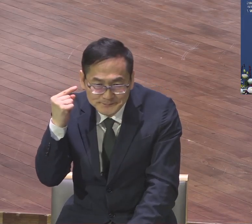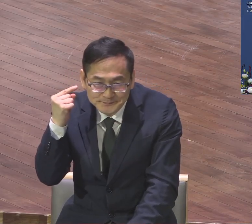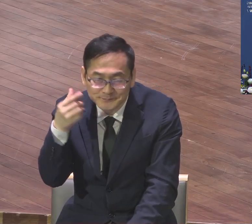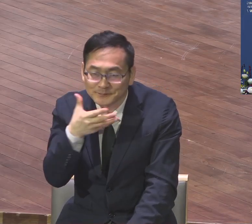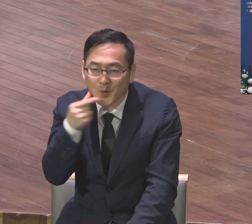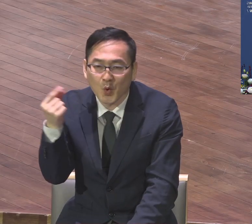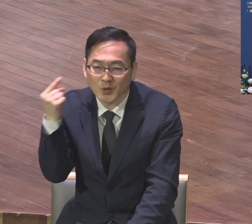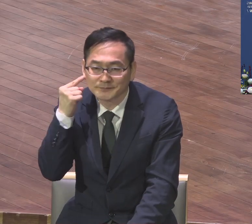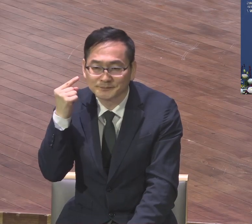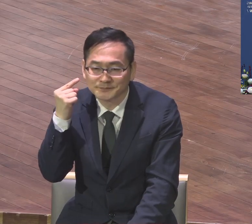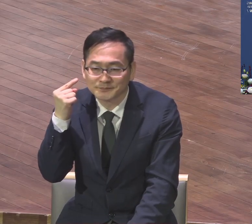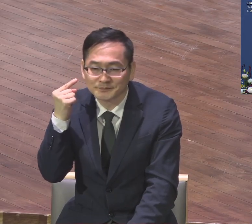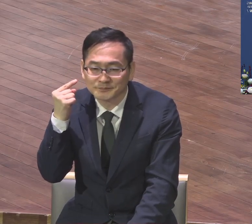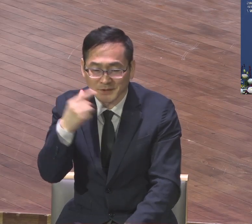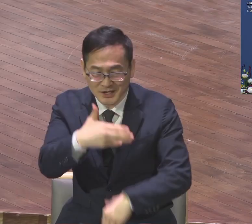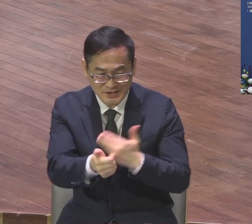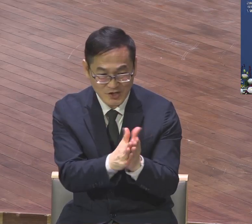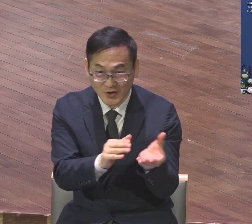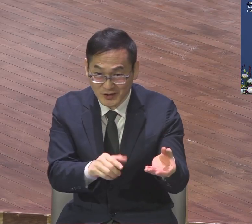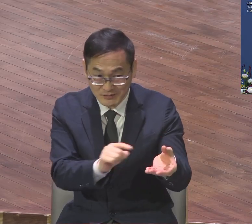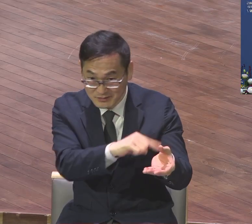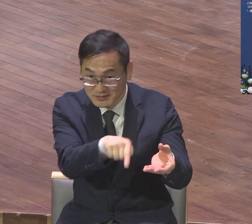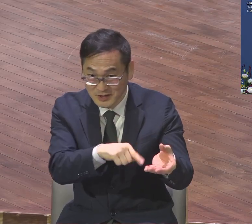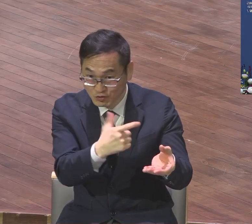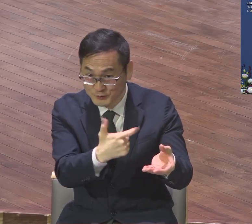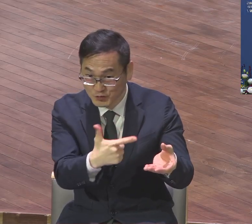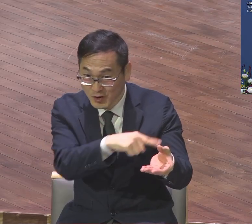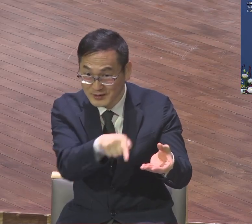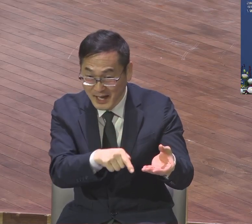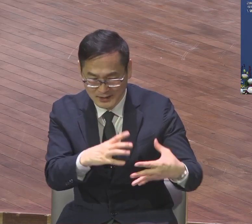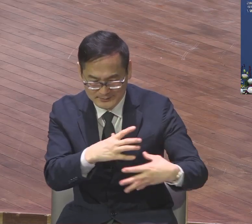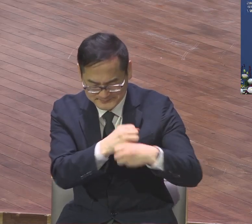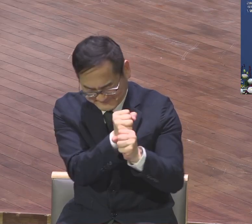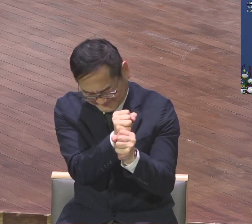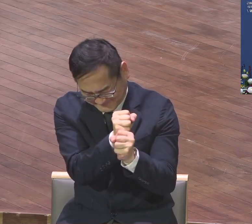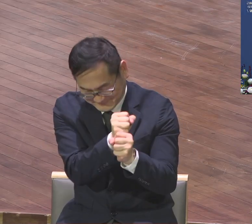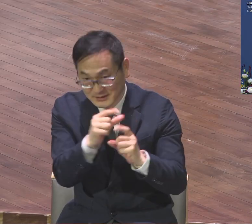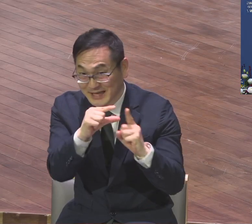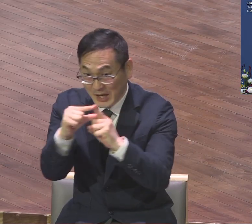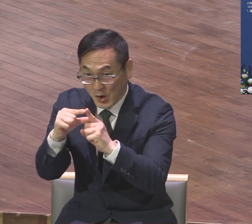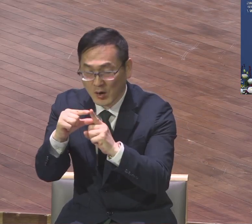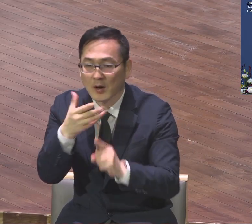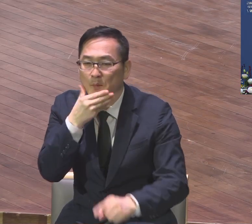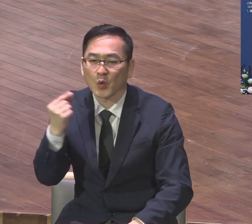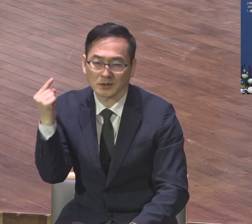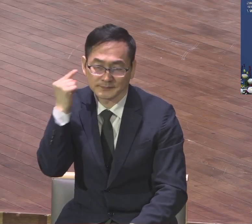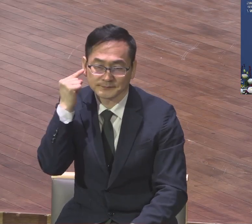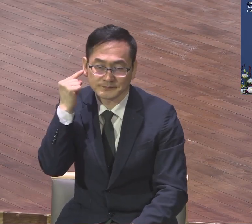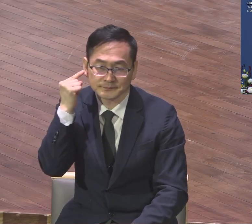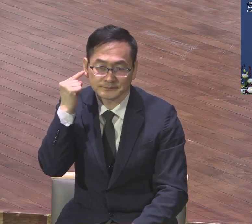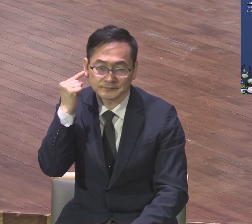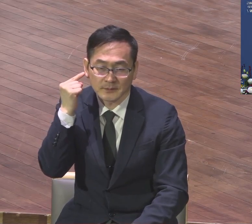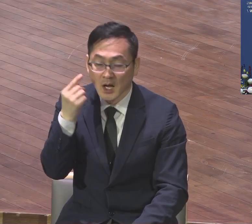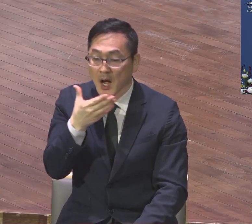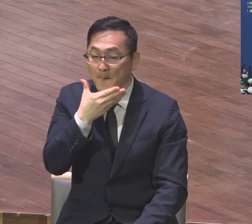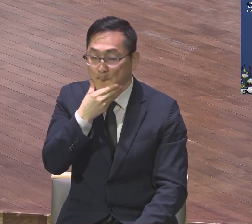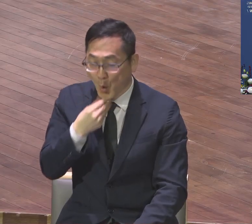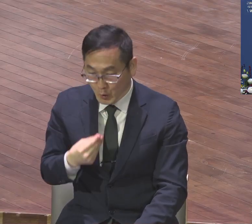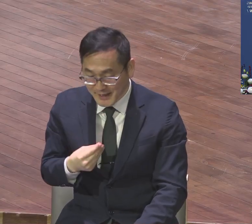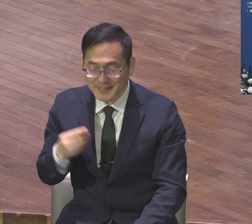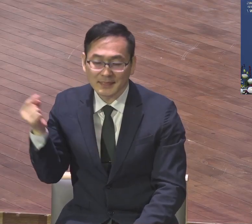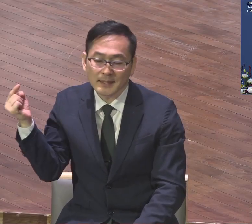자, 복음은 복된 소식이죠. 일반 사람들이 바라는 그런 복된 소식, 잘 먹고 잘